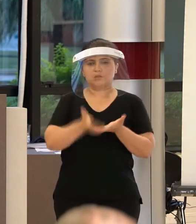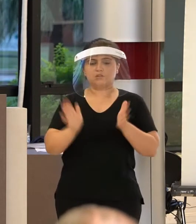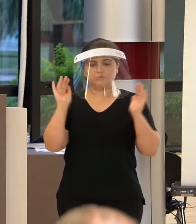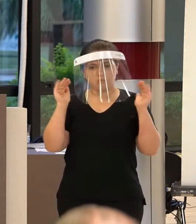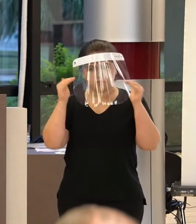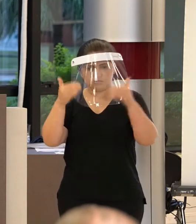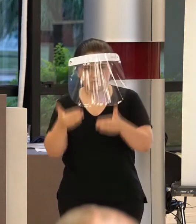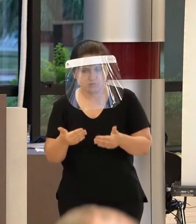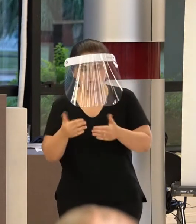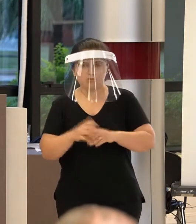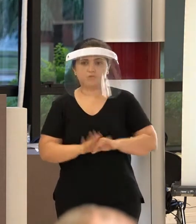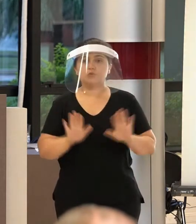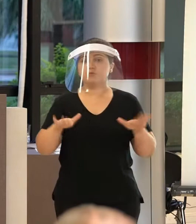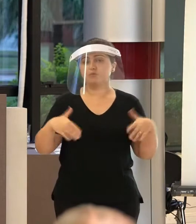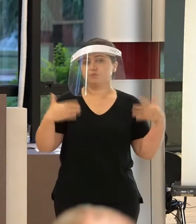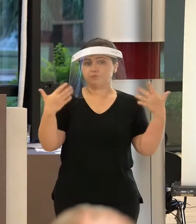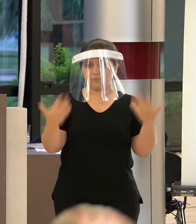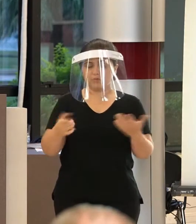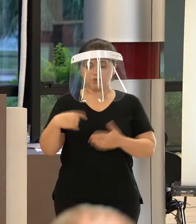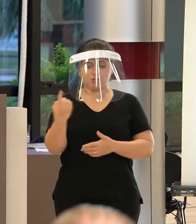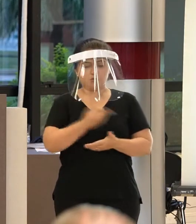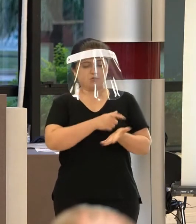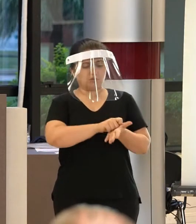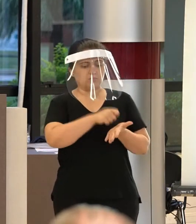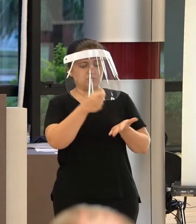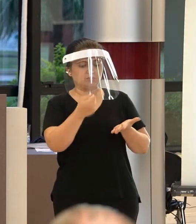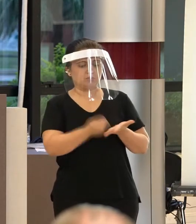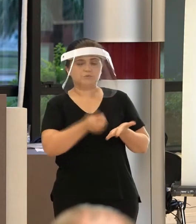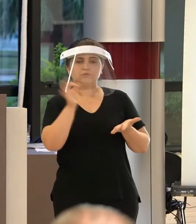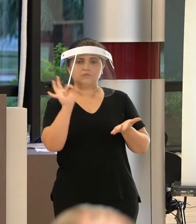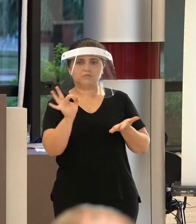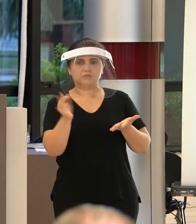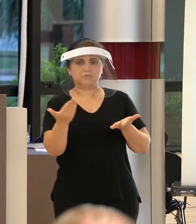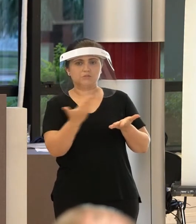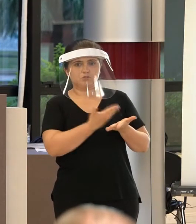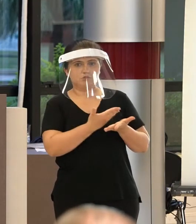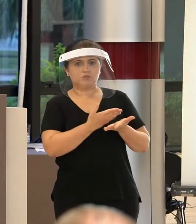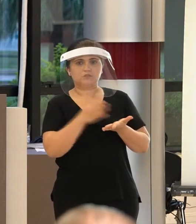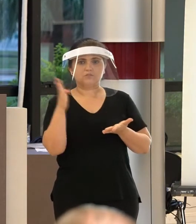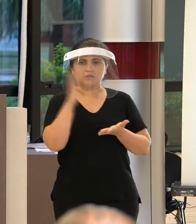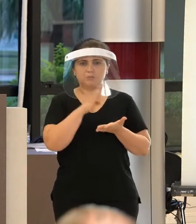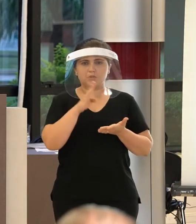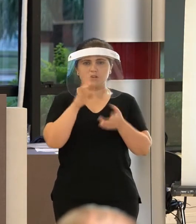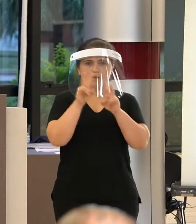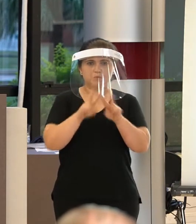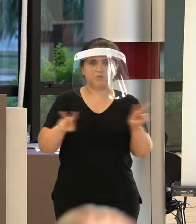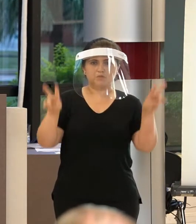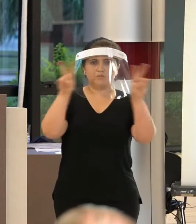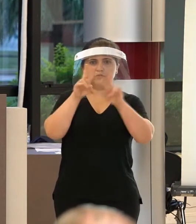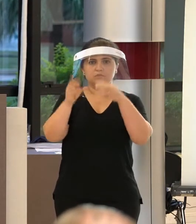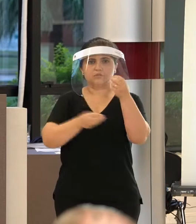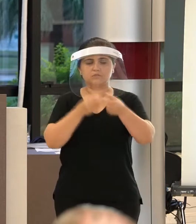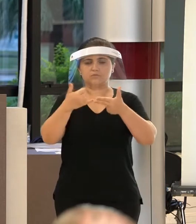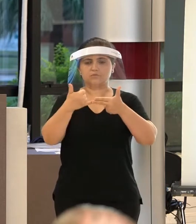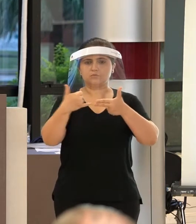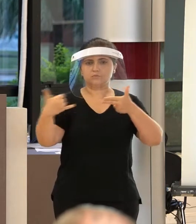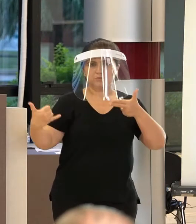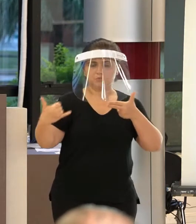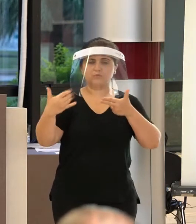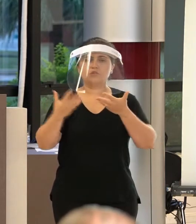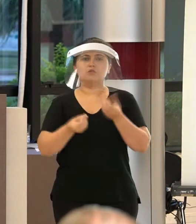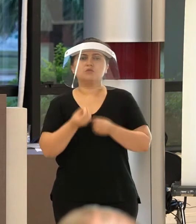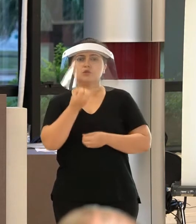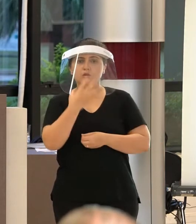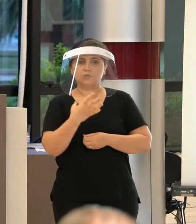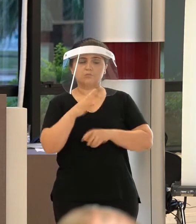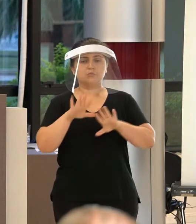foco. Então, a nossa agenda é exatamente essa, dar uma rápida visão sobre a termografia. O bom é